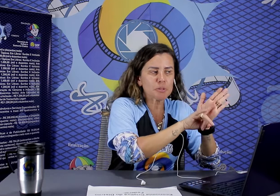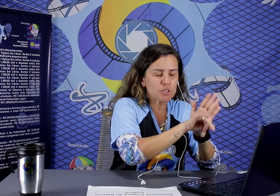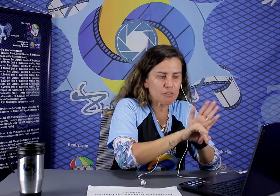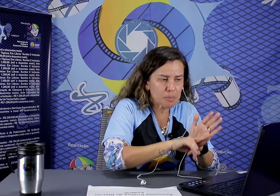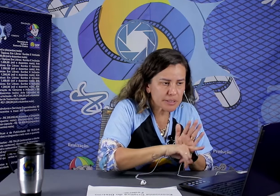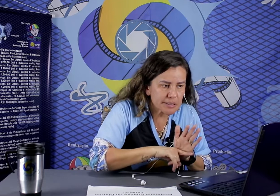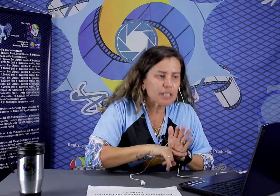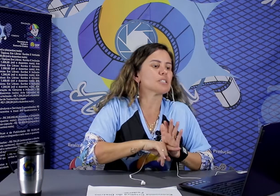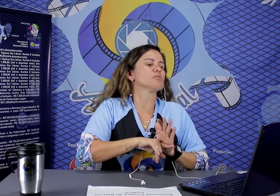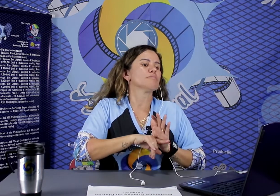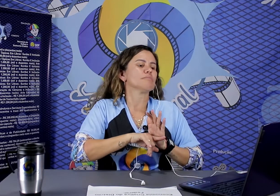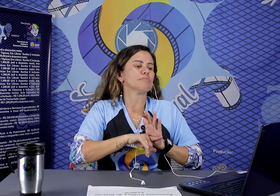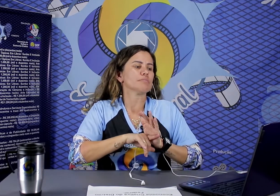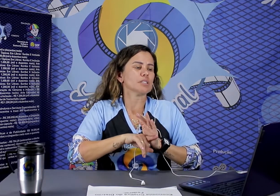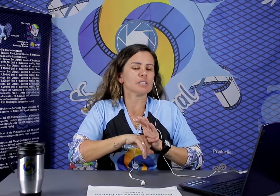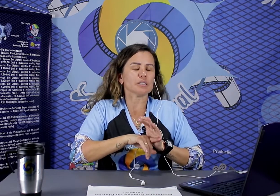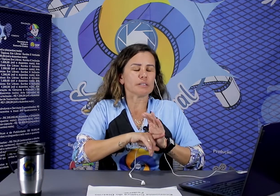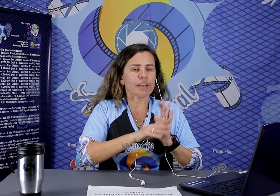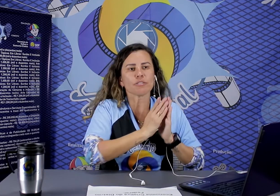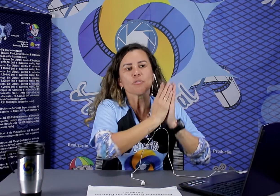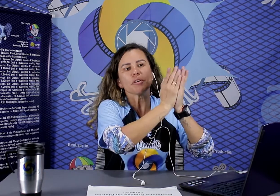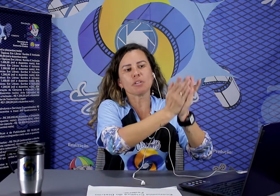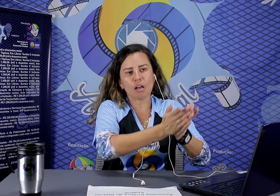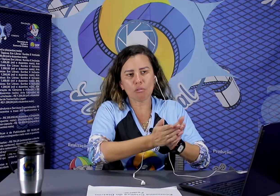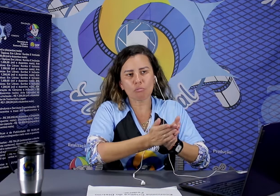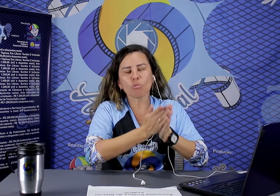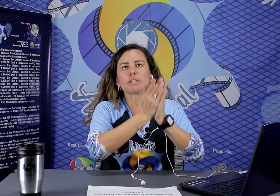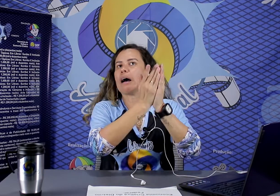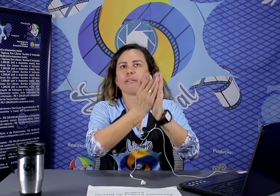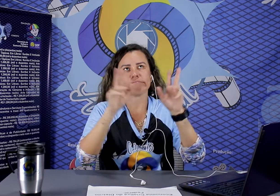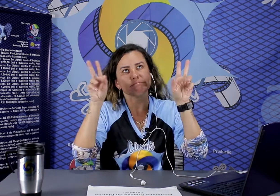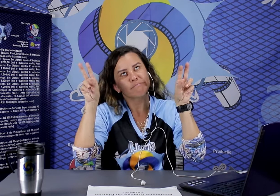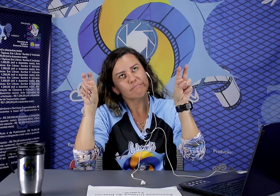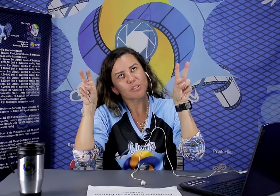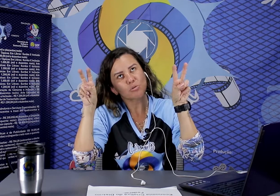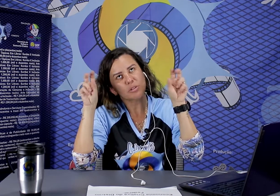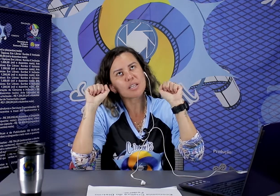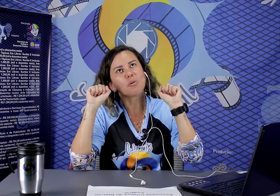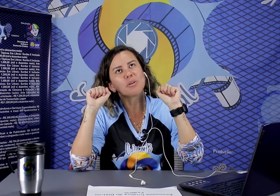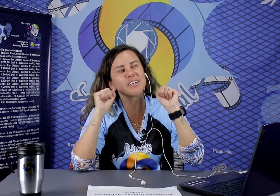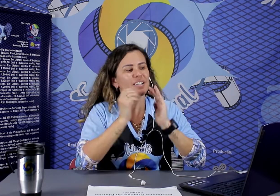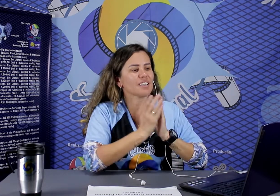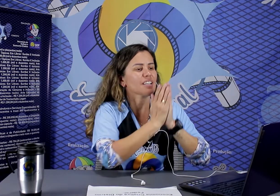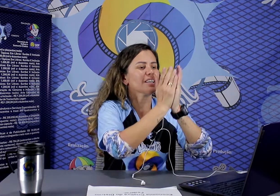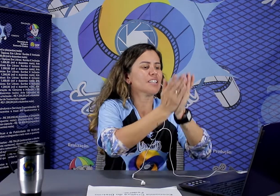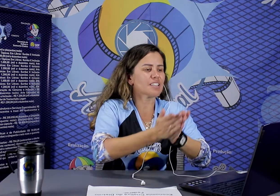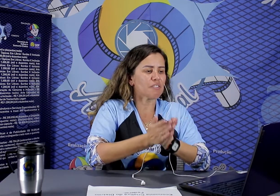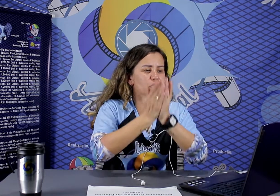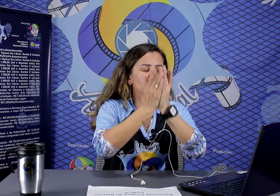estavam pesquisando, né? Resolveram, então, montar uma excursão e estavam indo